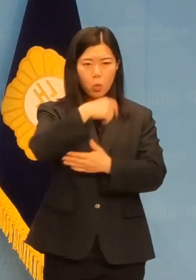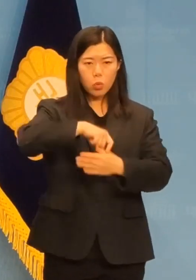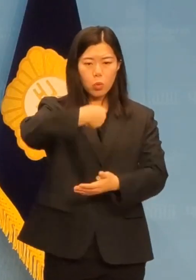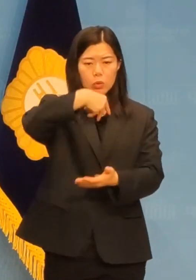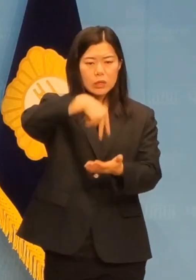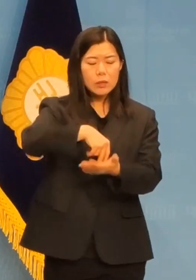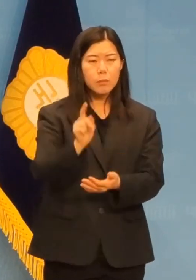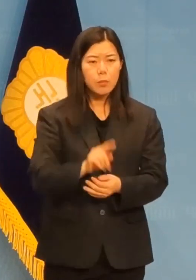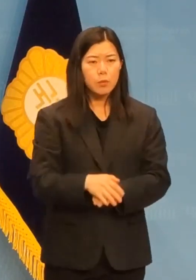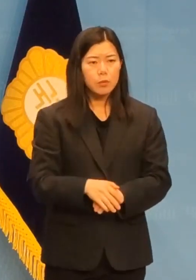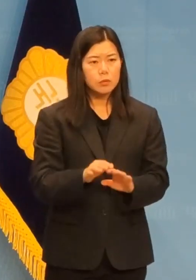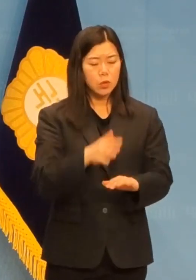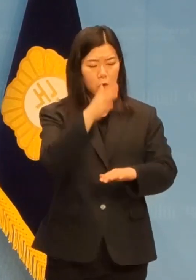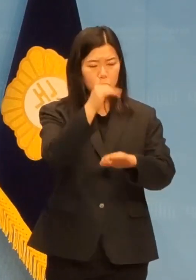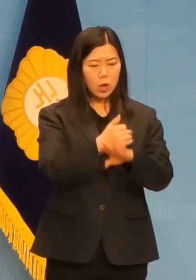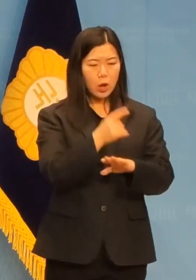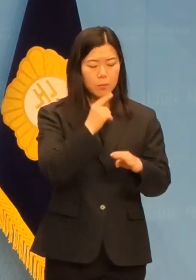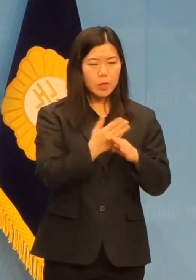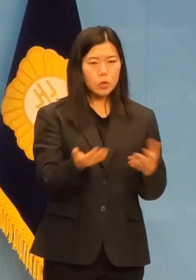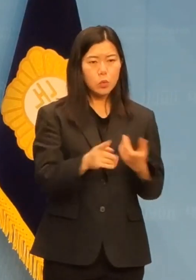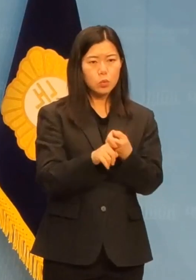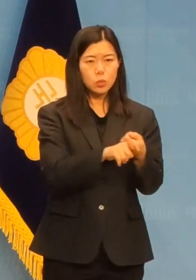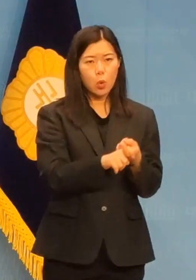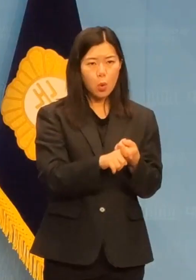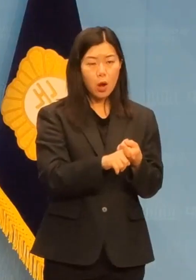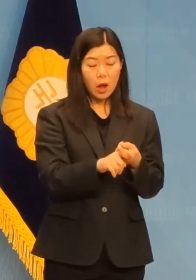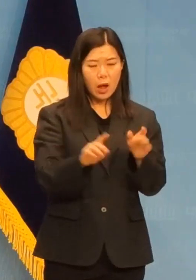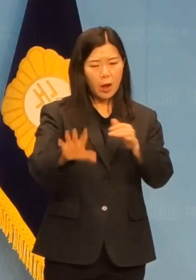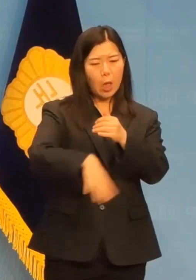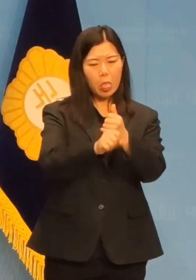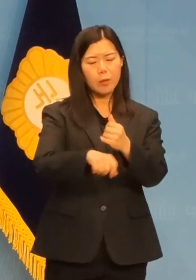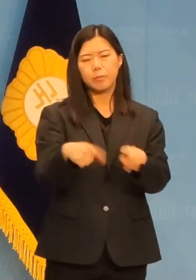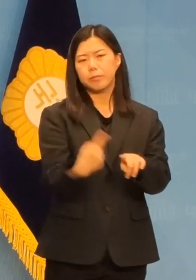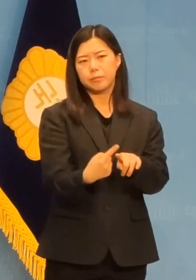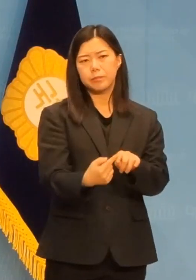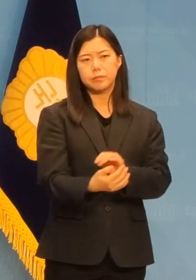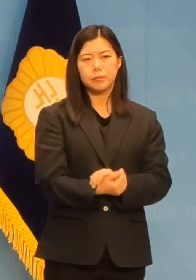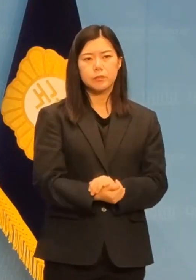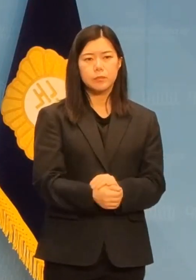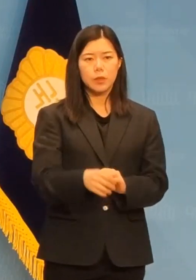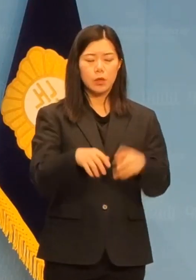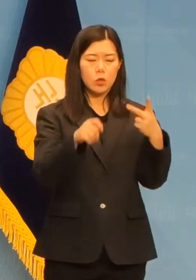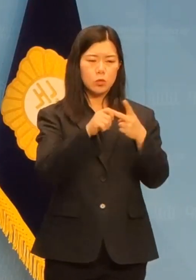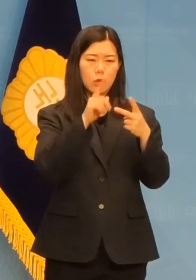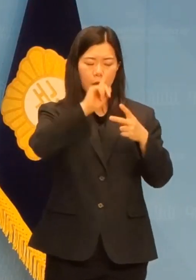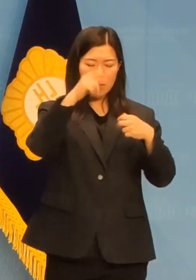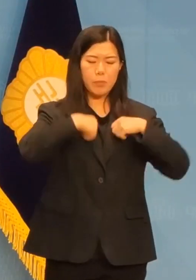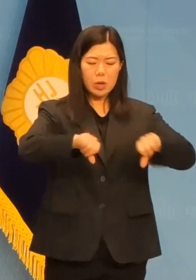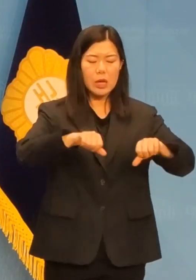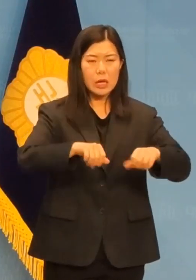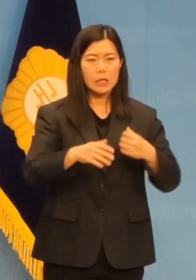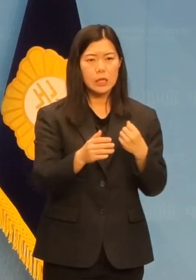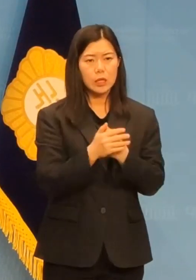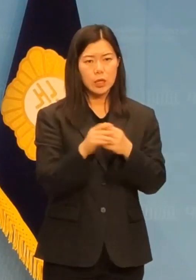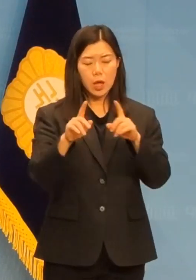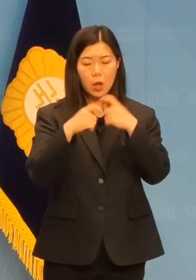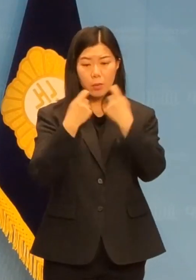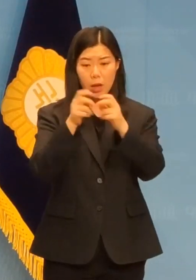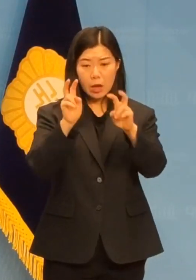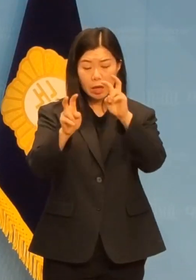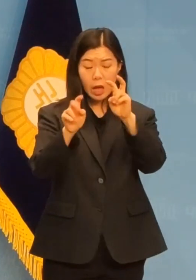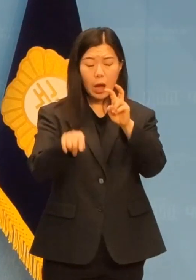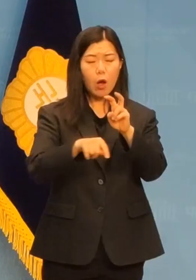결국 민노총 언론노조의 장악입니다. 항소 포기로 민영화를